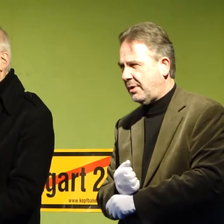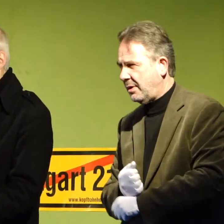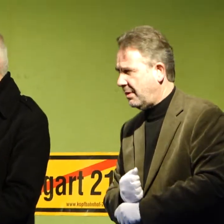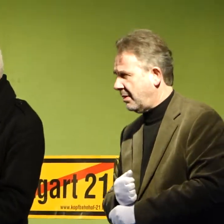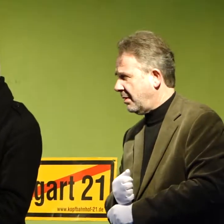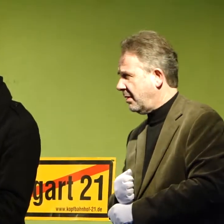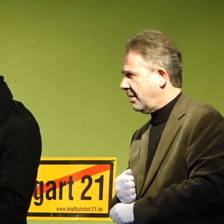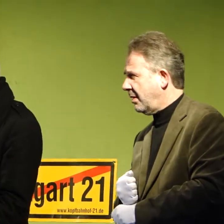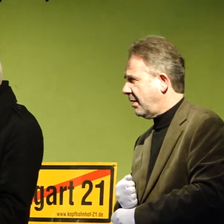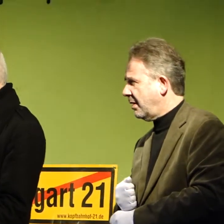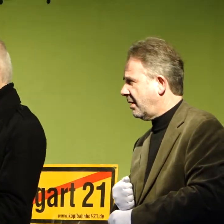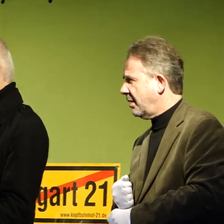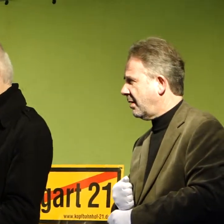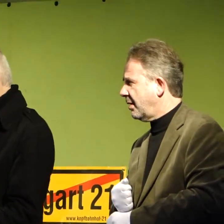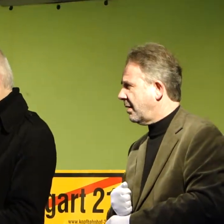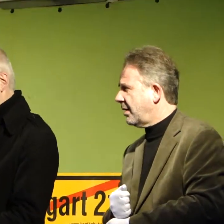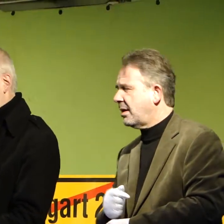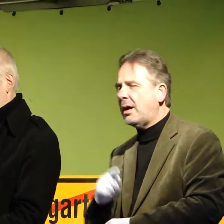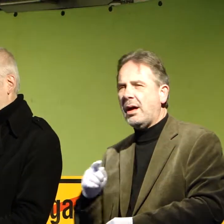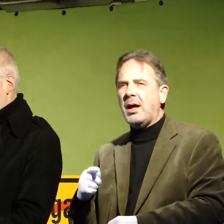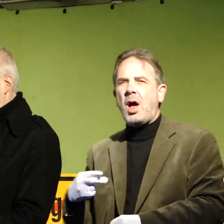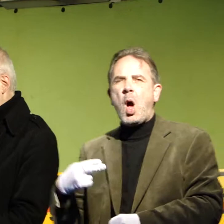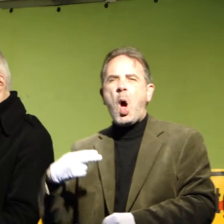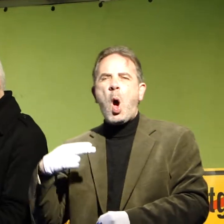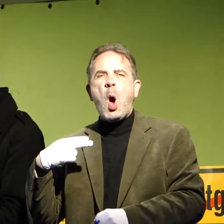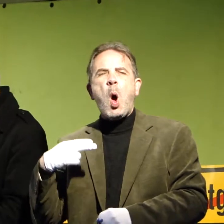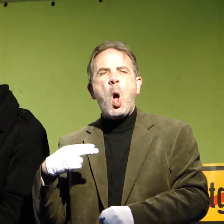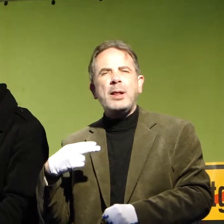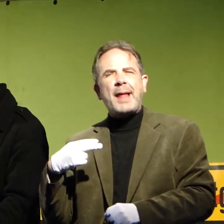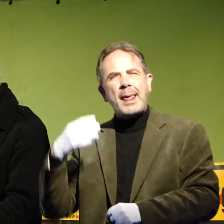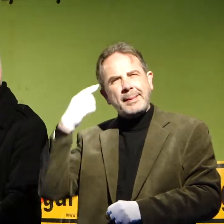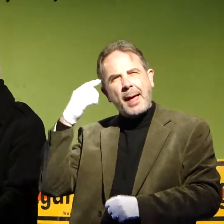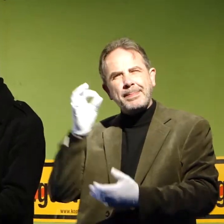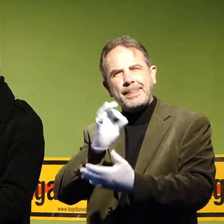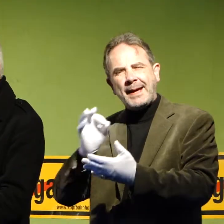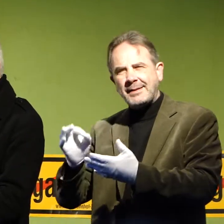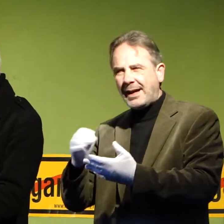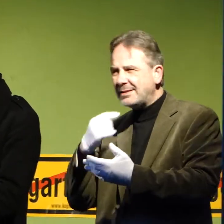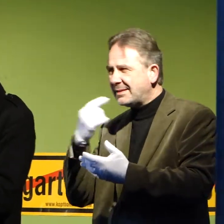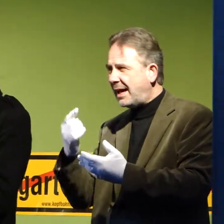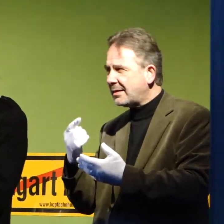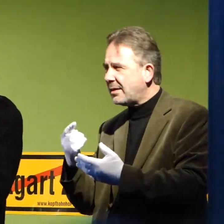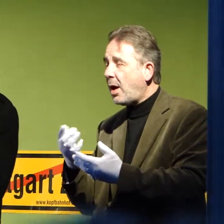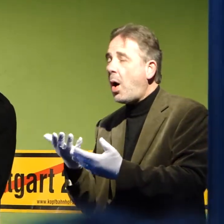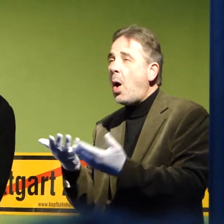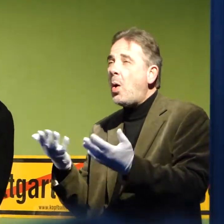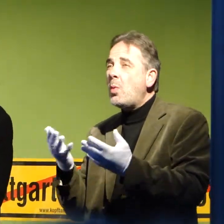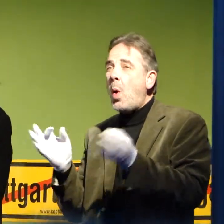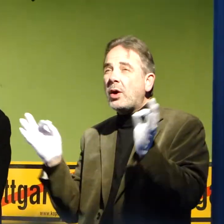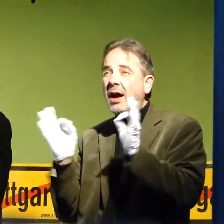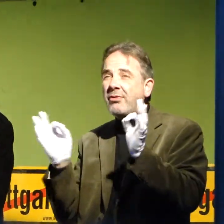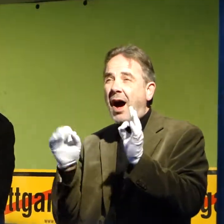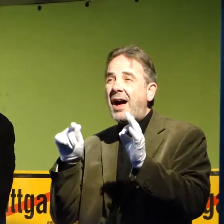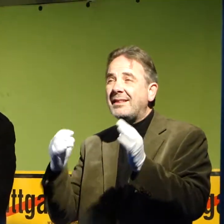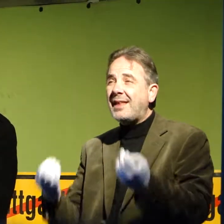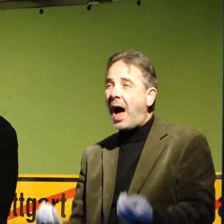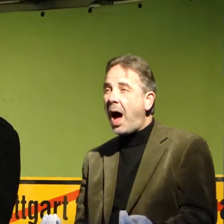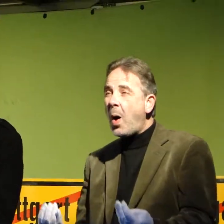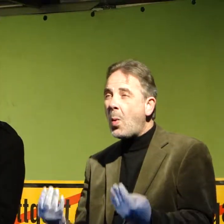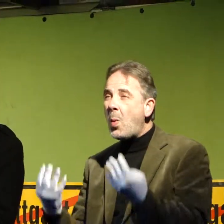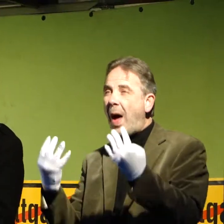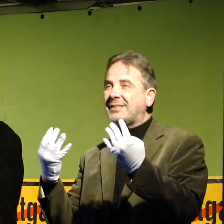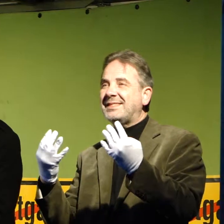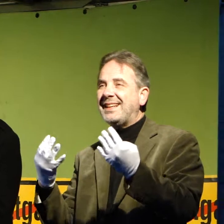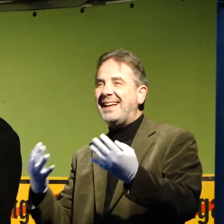es Hölderli, euer schwäbischer Dichter, wo Gefahr ist, wächst das Rettende